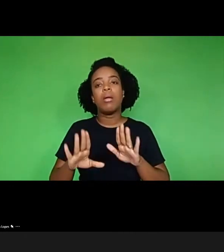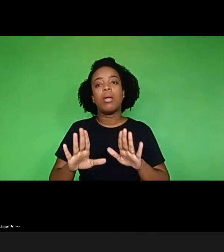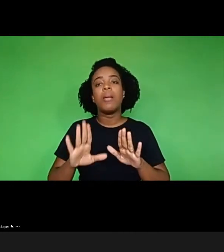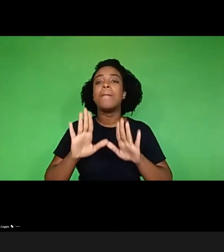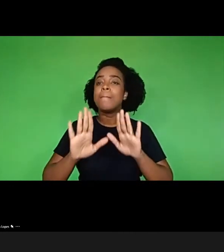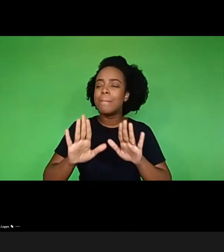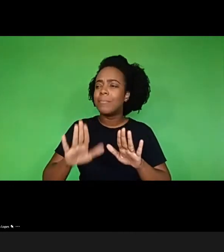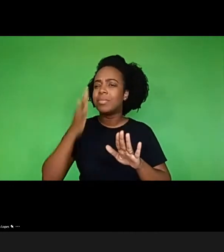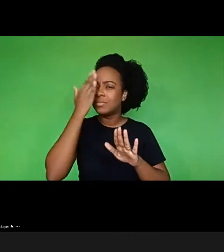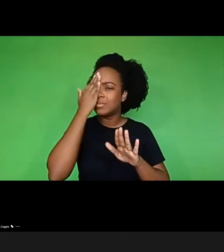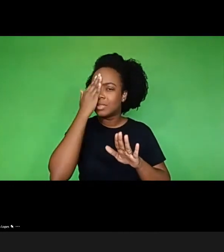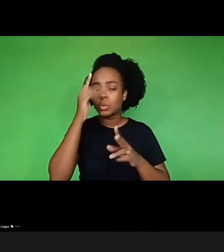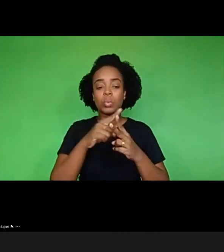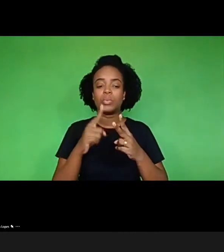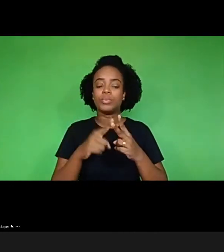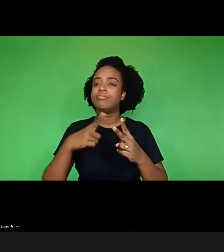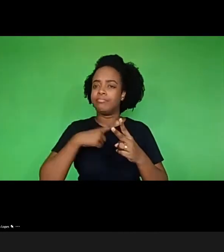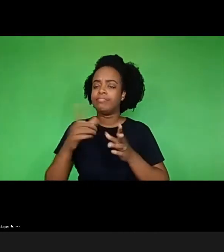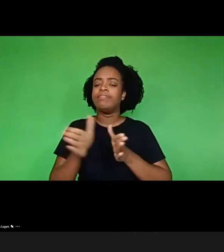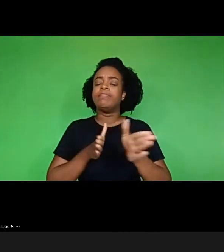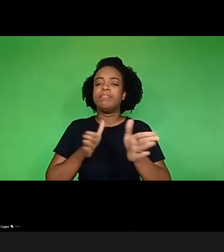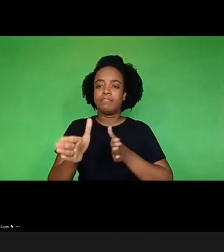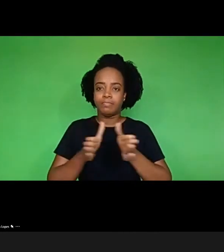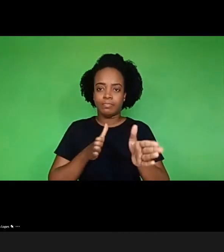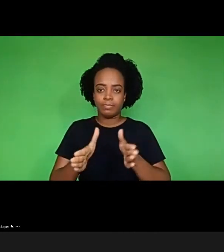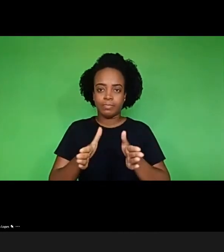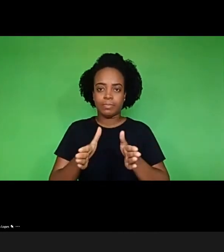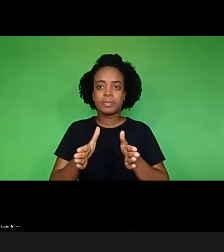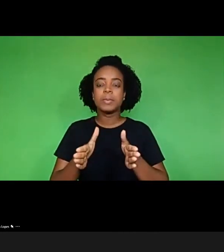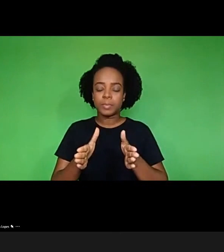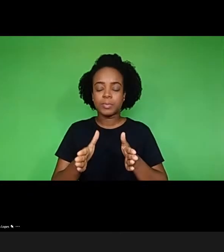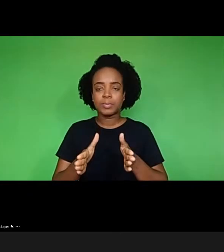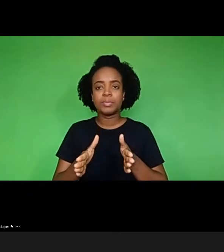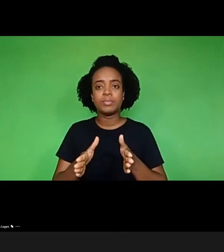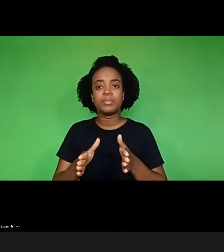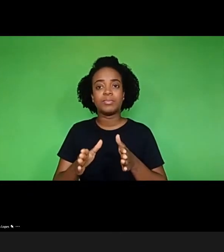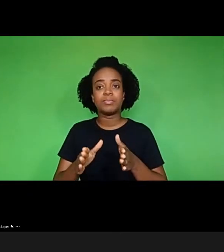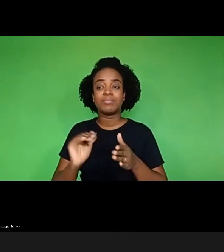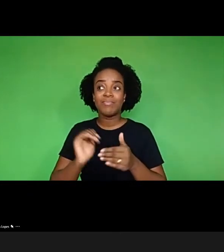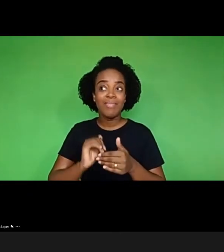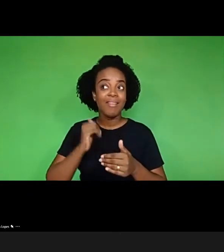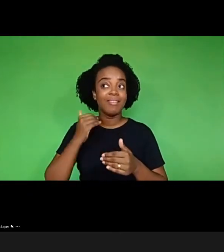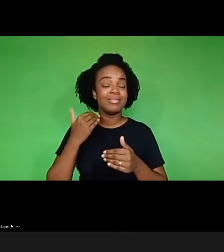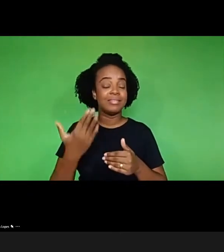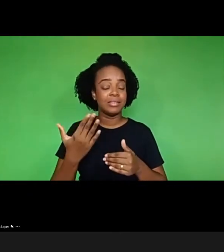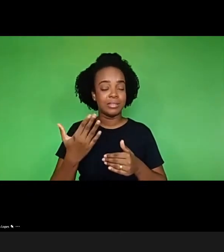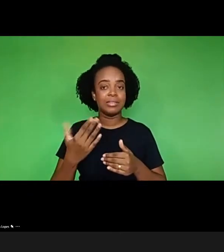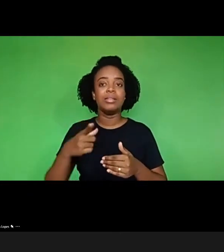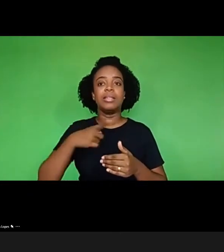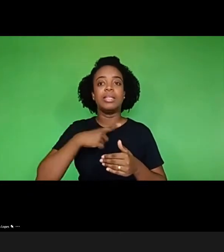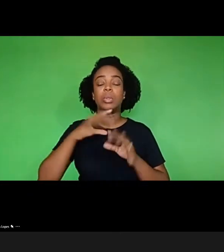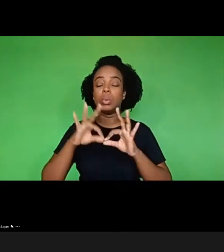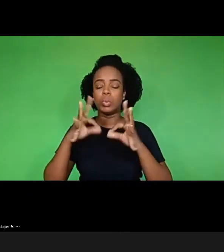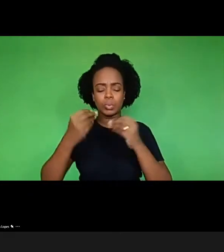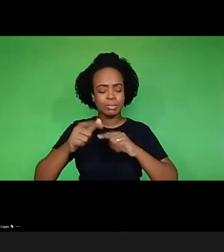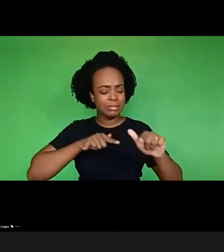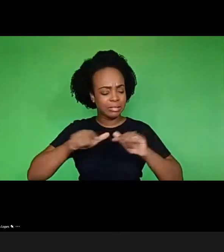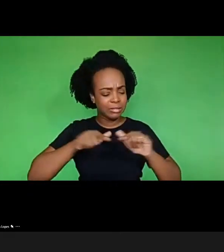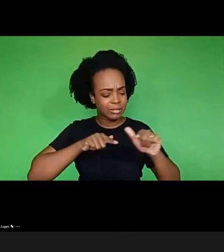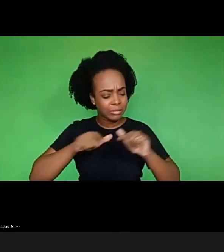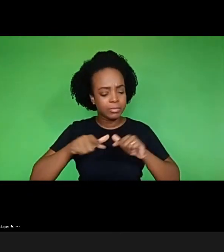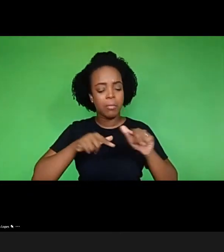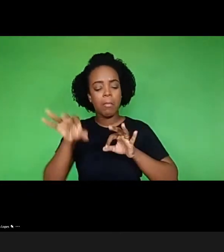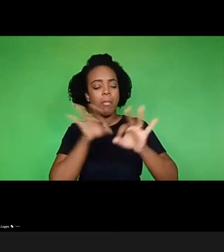acessibilidade. Fora isso, nós teremos, né, todo o trabalho de preparar o material de vocês, de